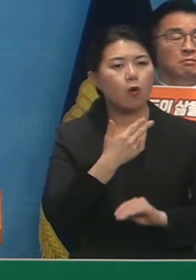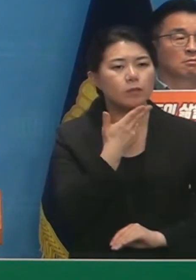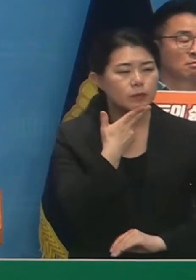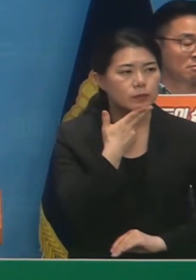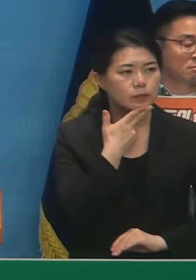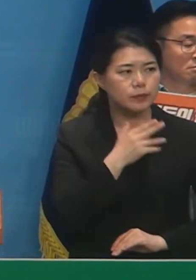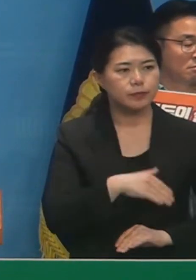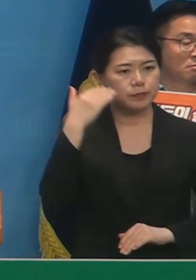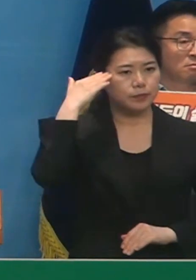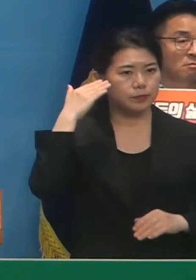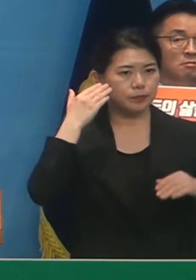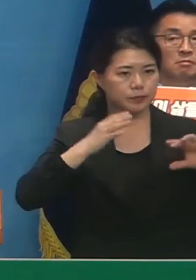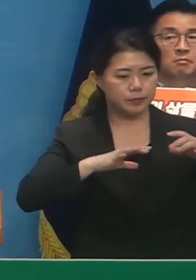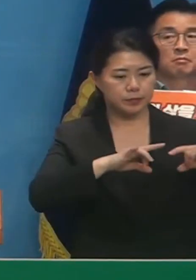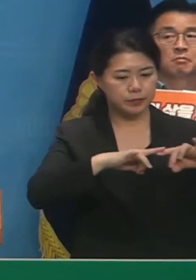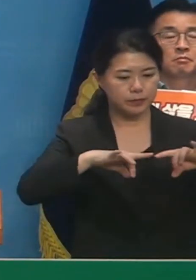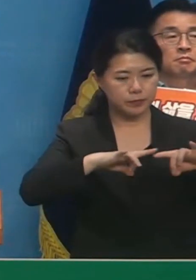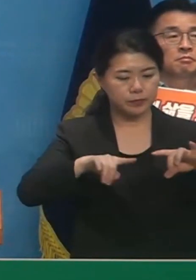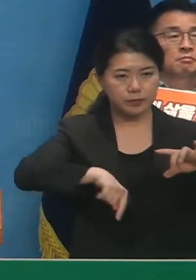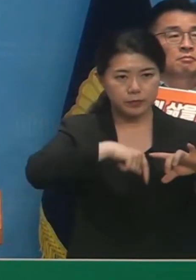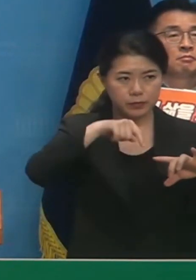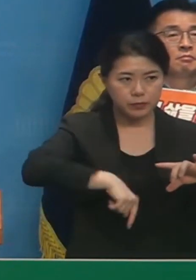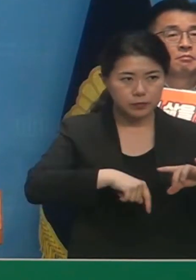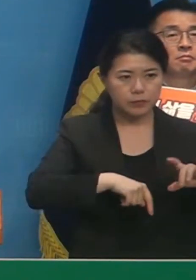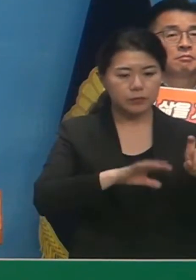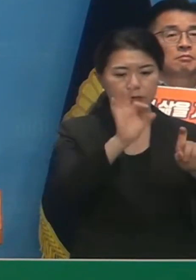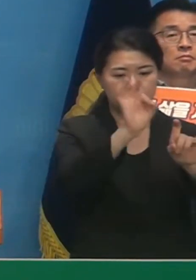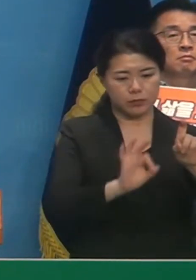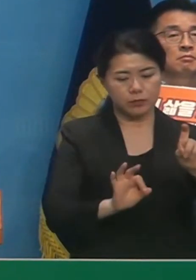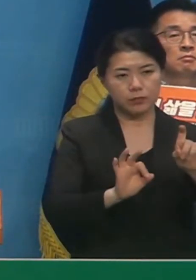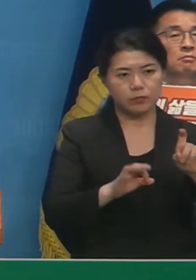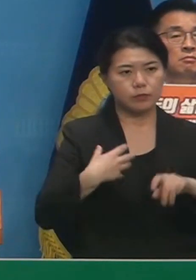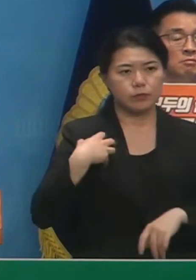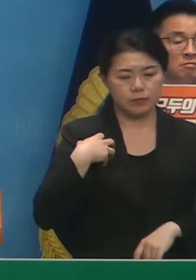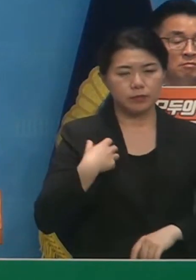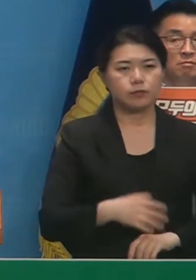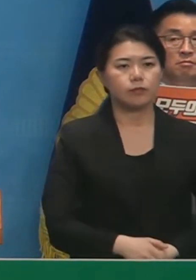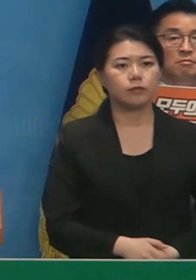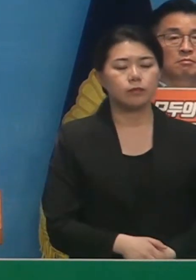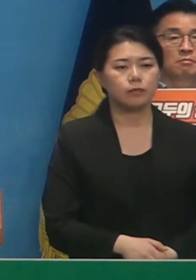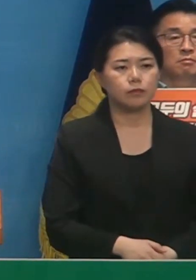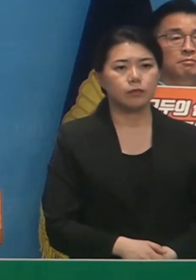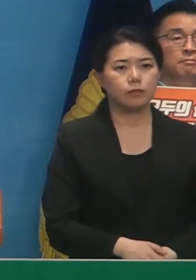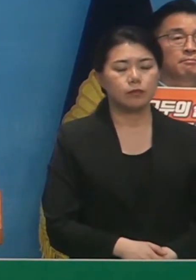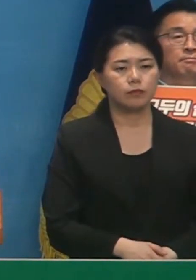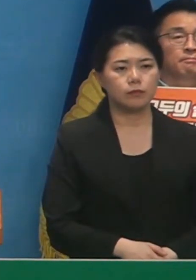없이 대한민국 전체 전력의 약 10%를 책임져 왔습니다.